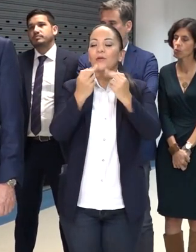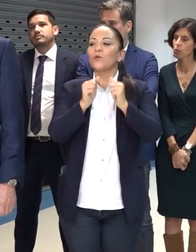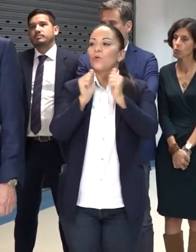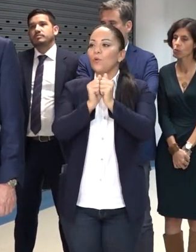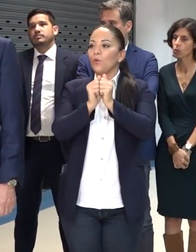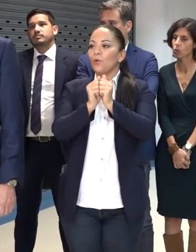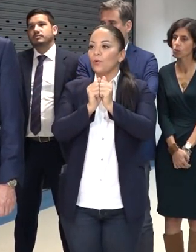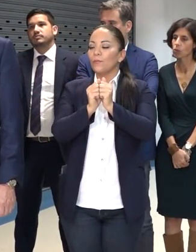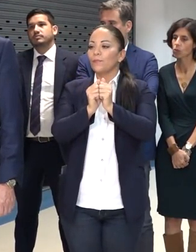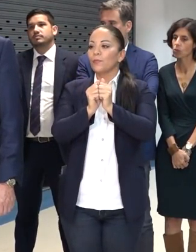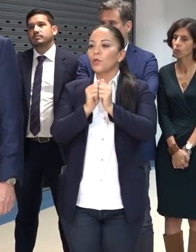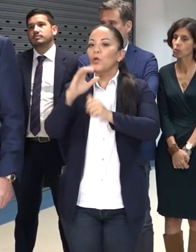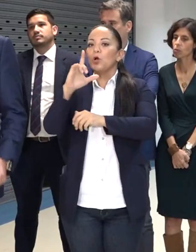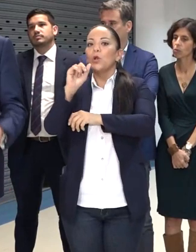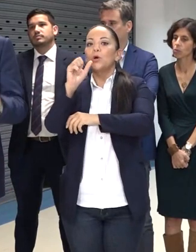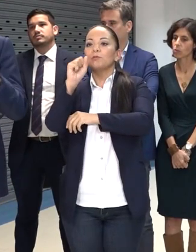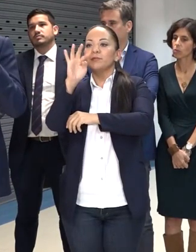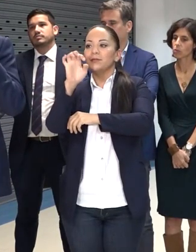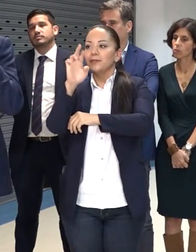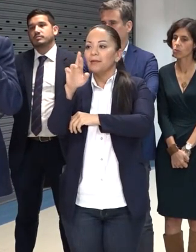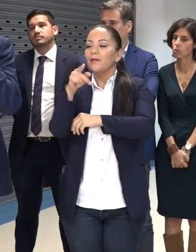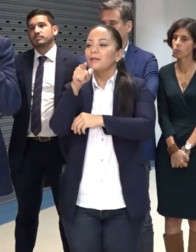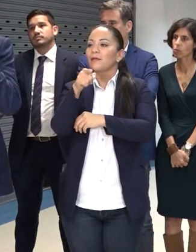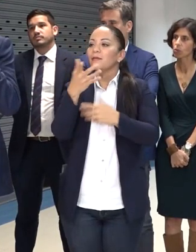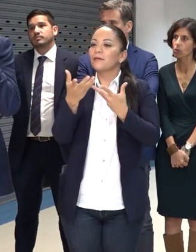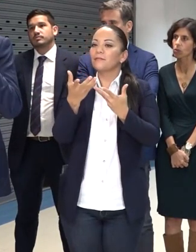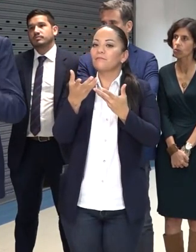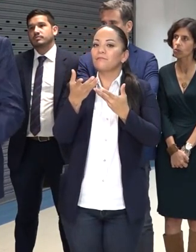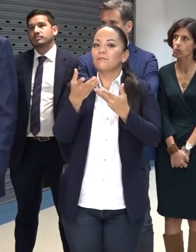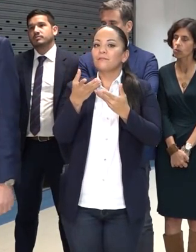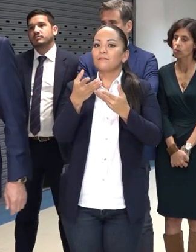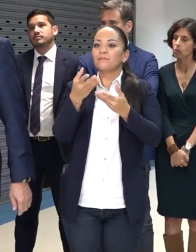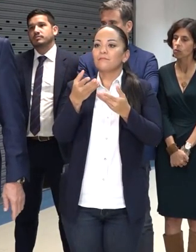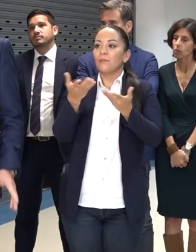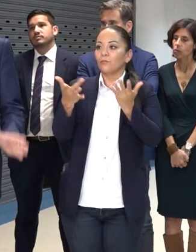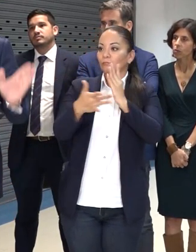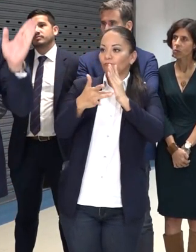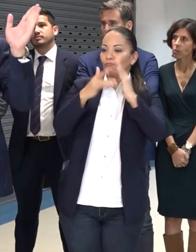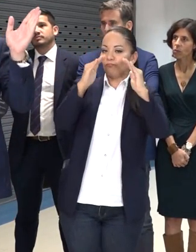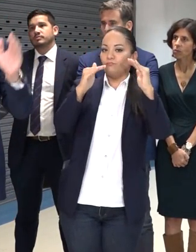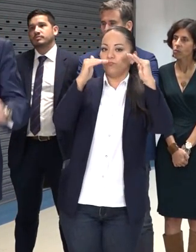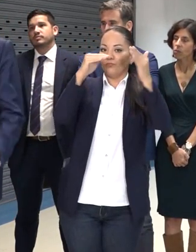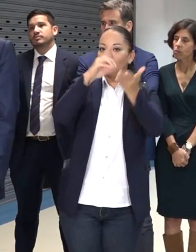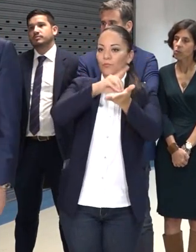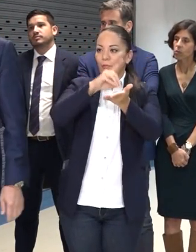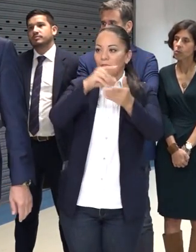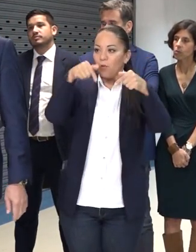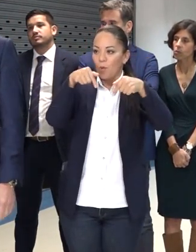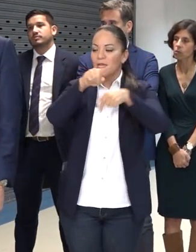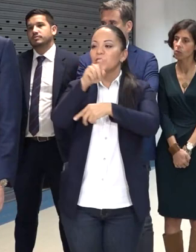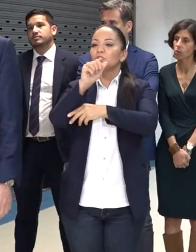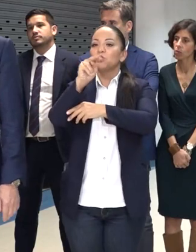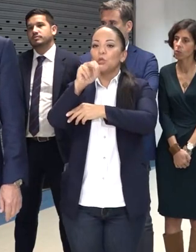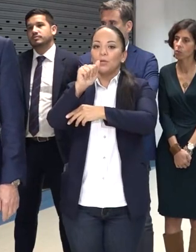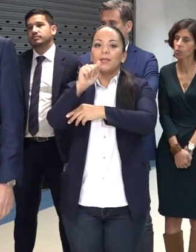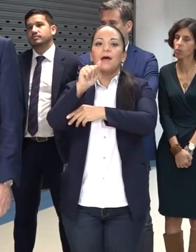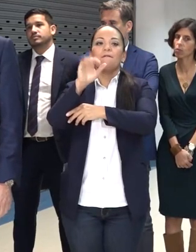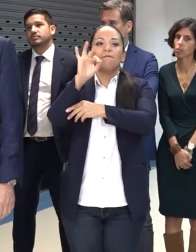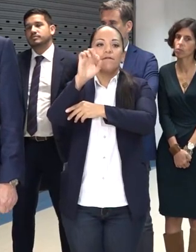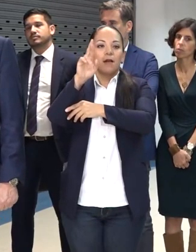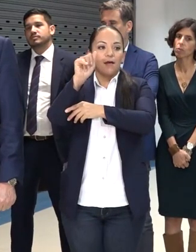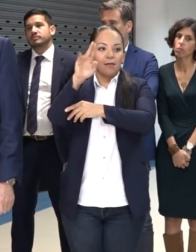el clúster de aparatos médicos de alto valor agregado aquí en la zona franca.